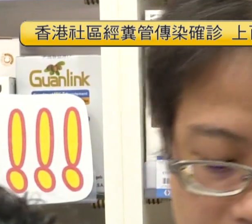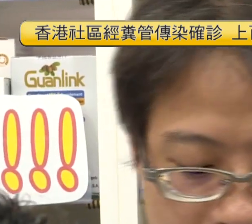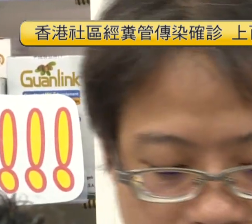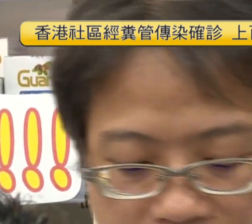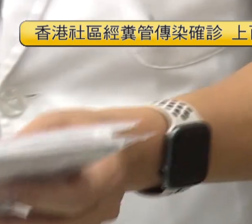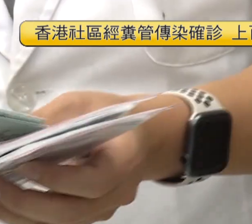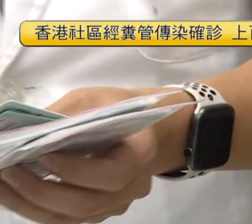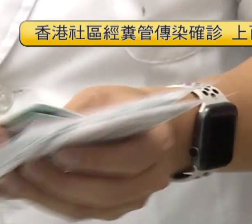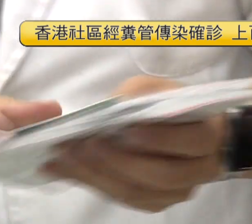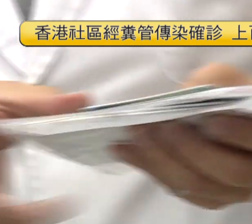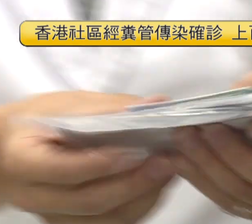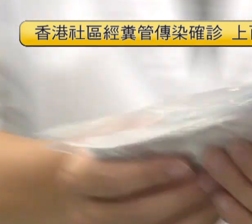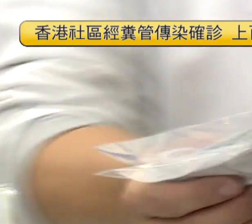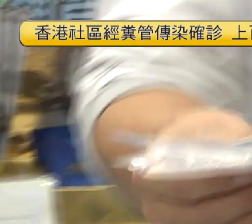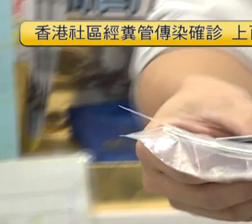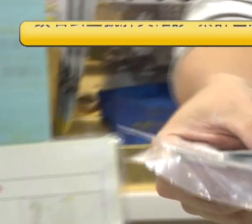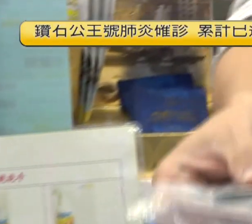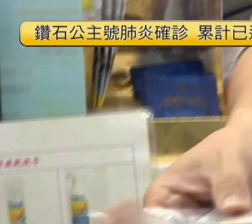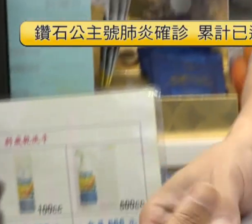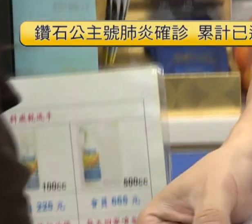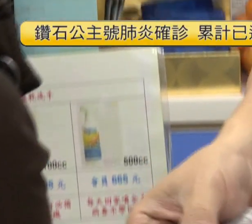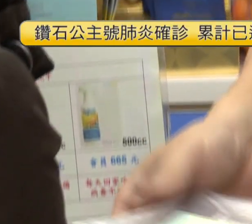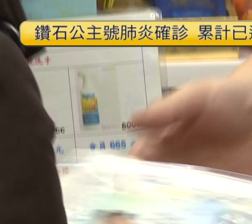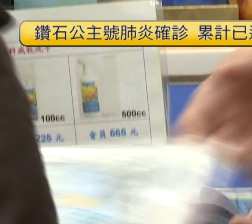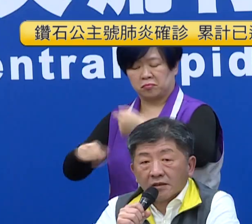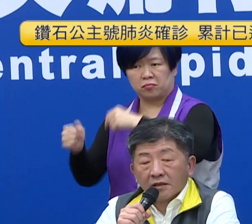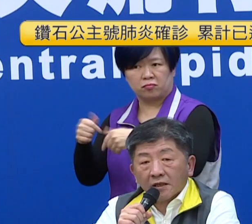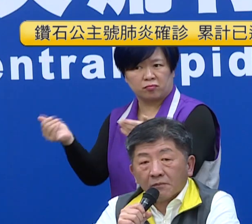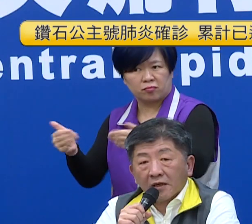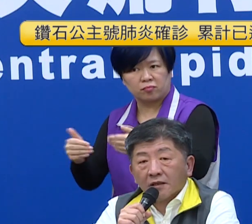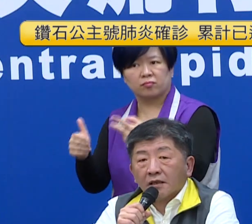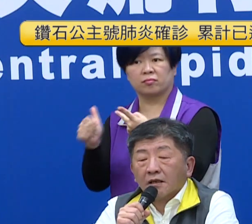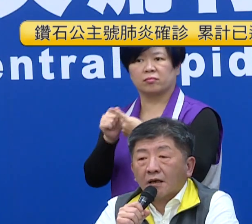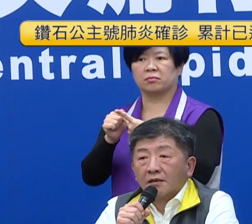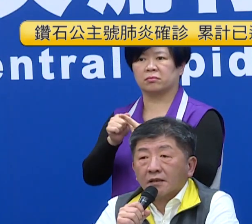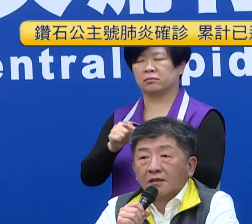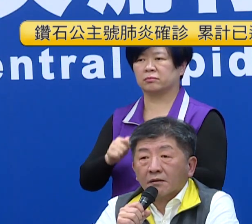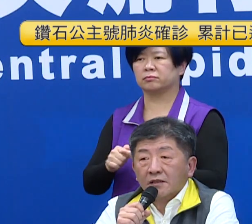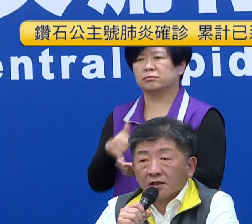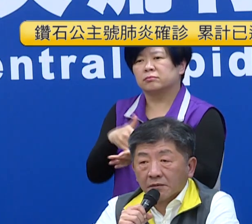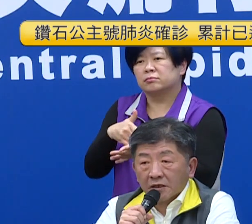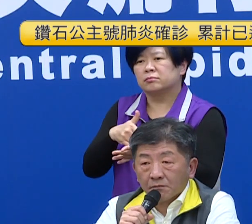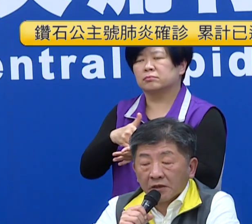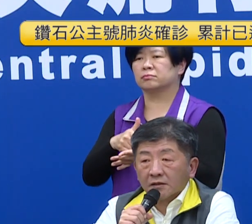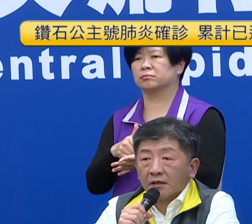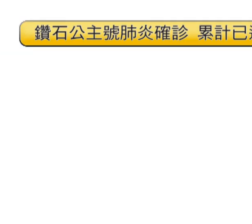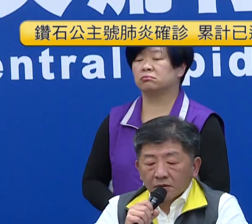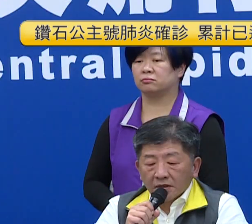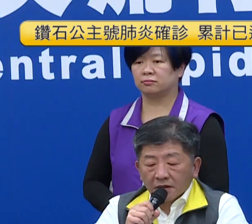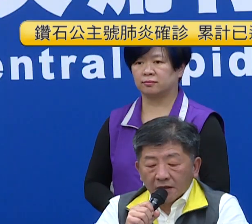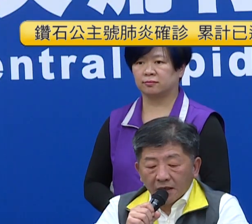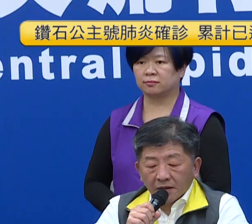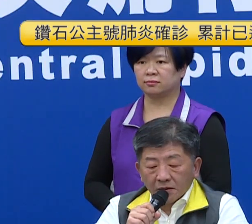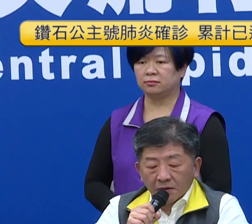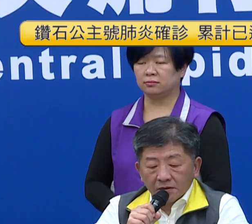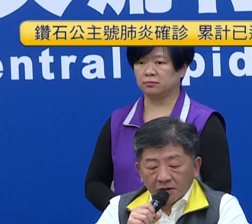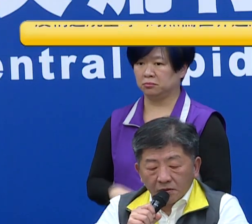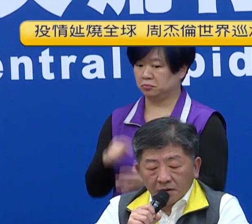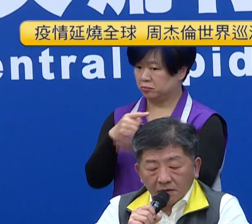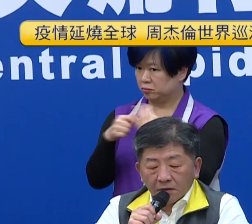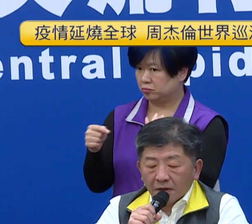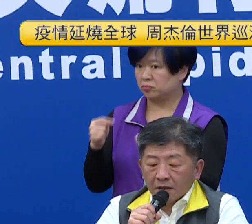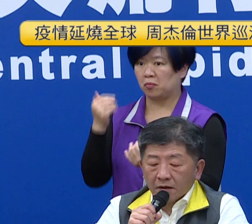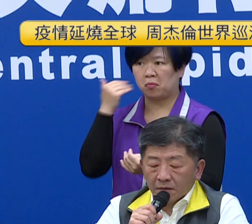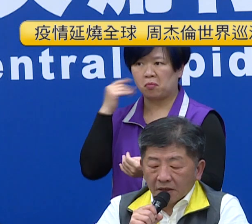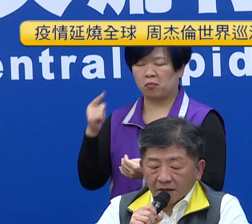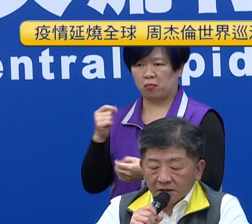属。 那特别是有一些化疗或是一些免疫这些相关疾病的病人，如果这个量能如果继续